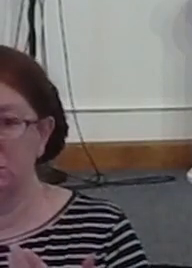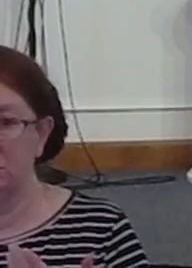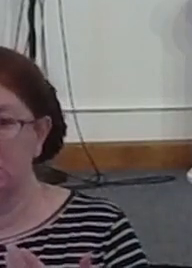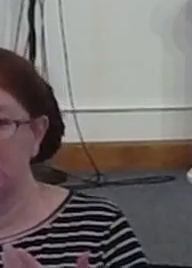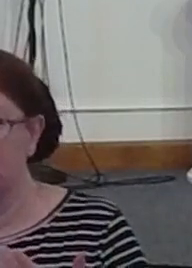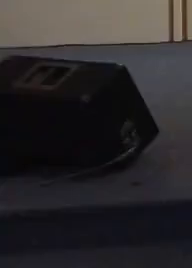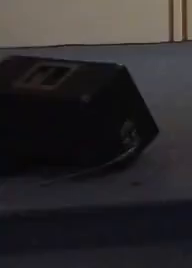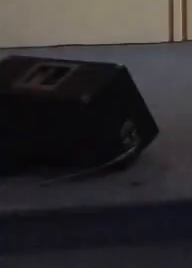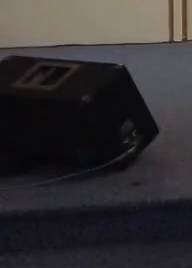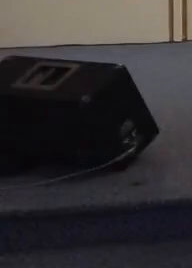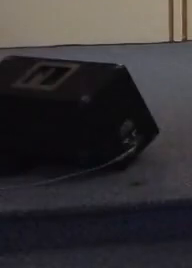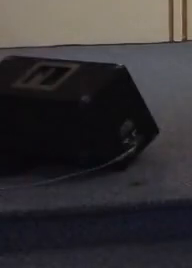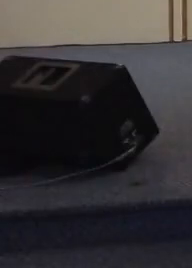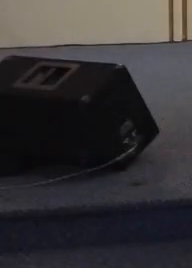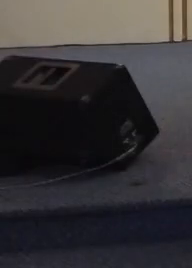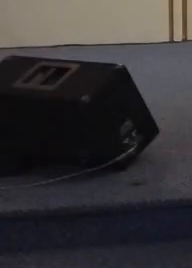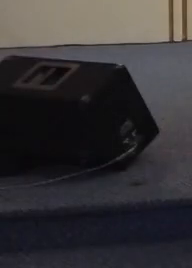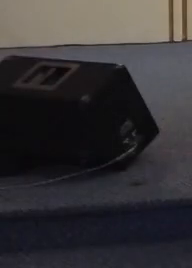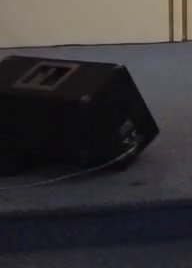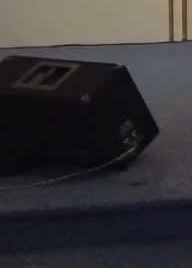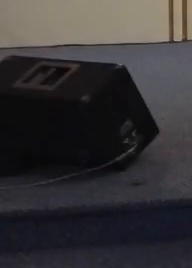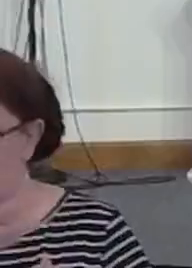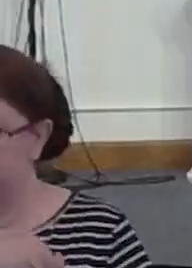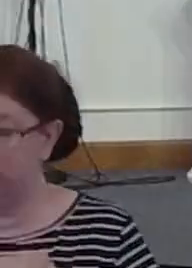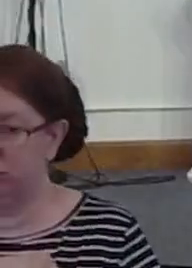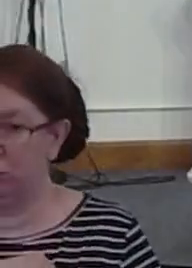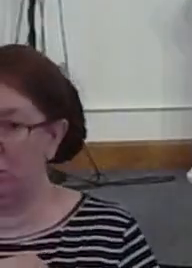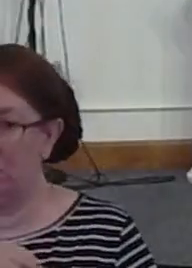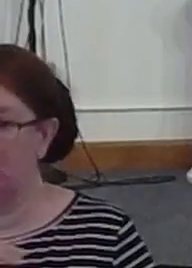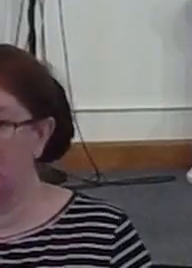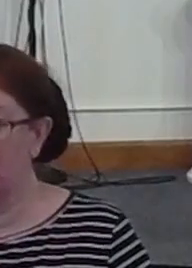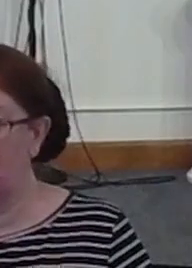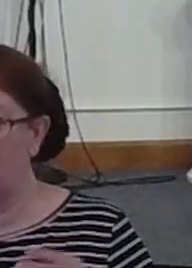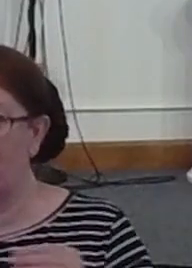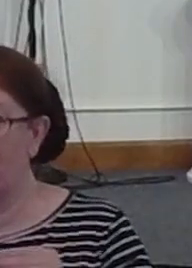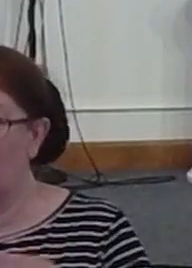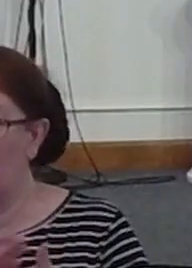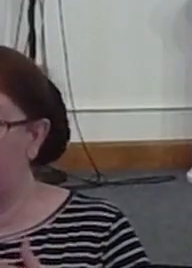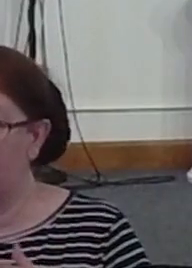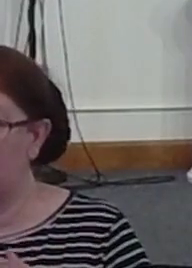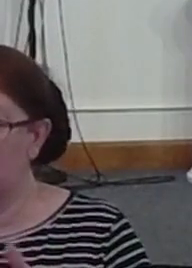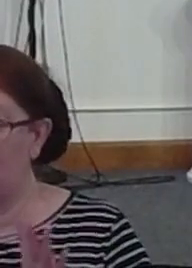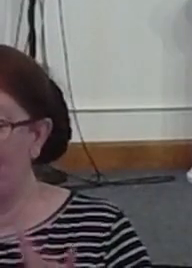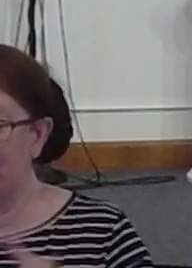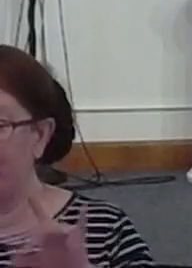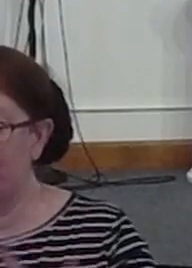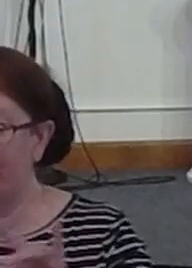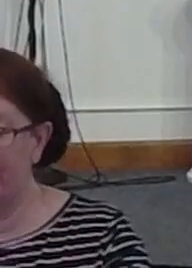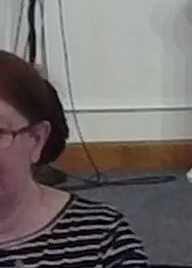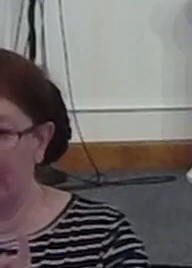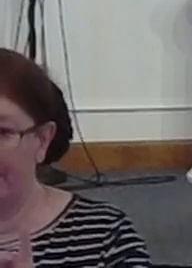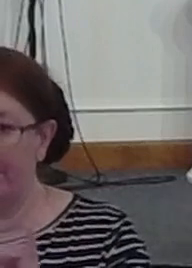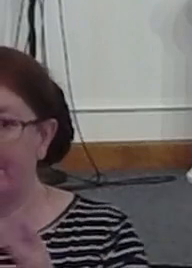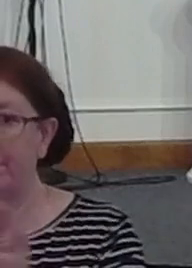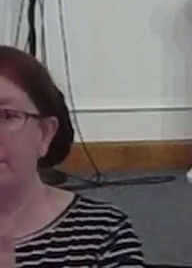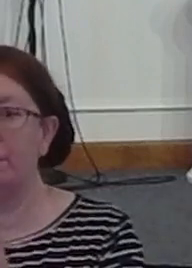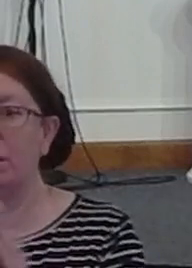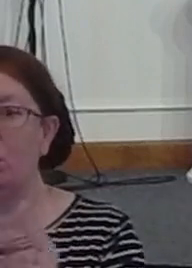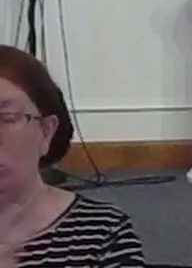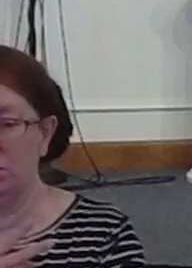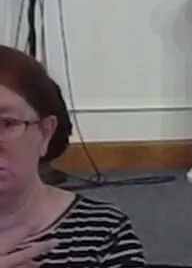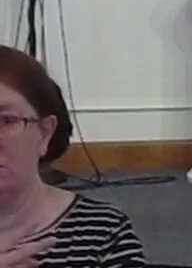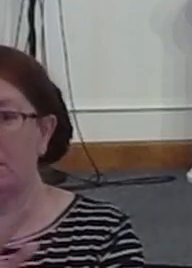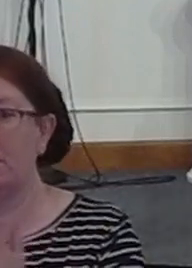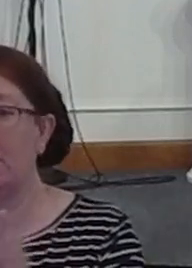peor. Entonces, nosotros, cosas que ponemos en nuestro cuerpo y nuestra mente, entonces